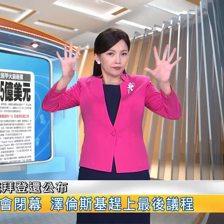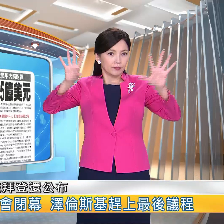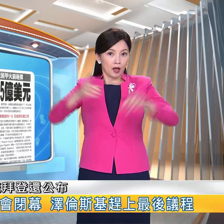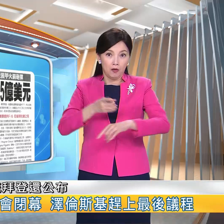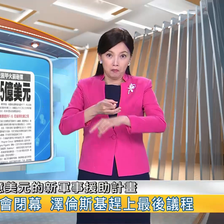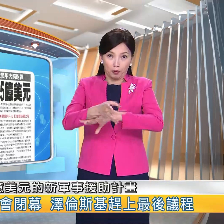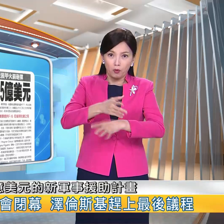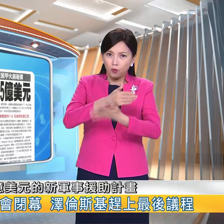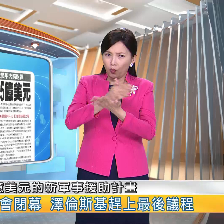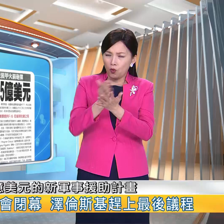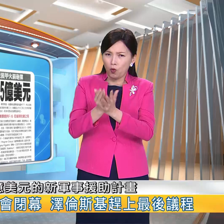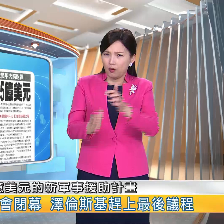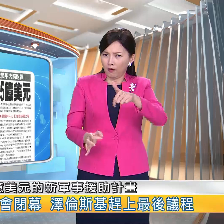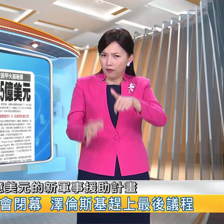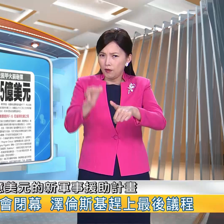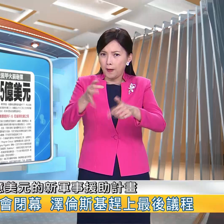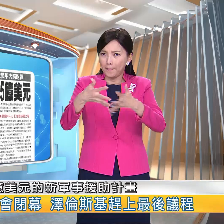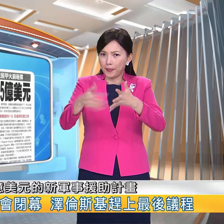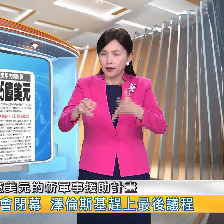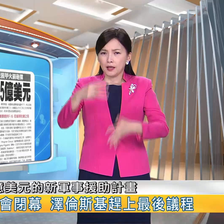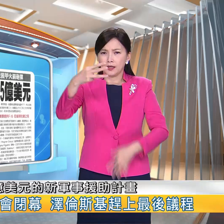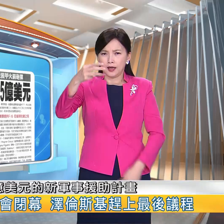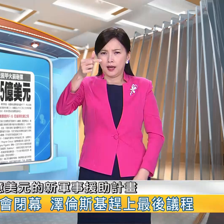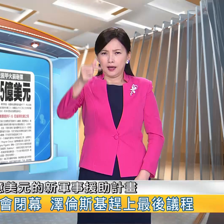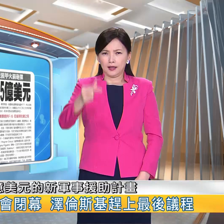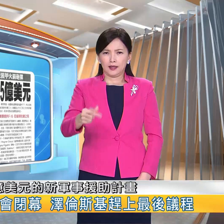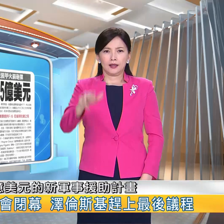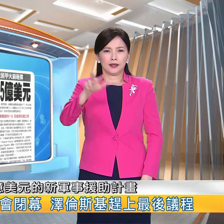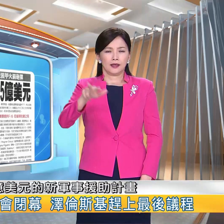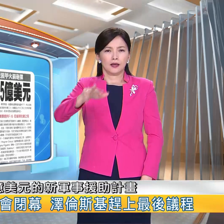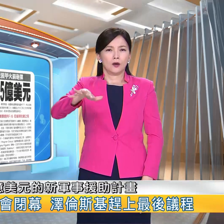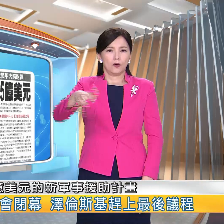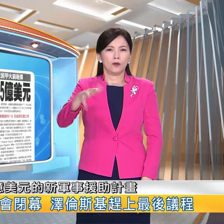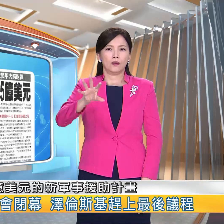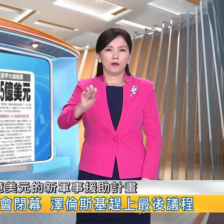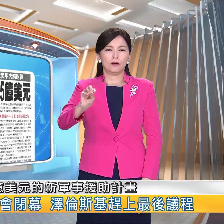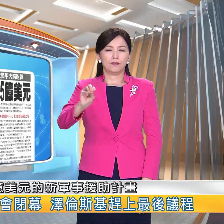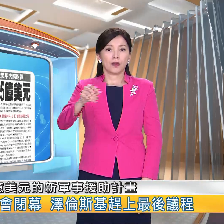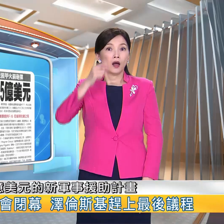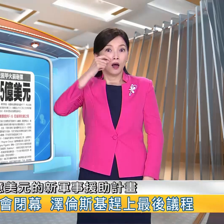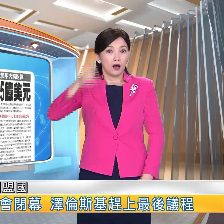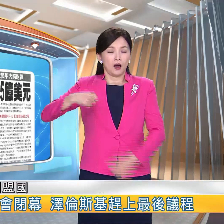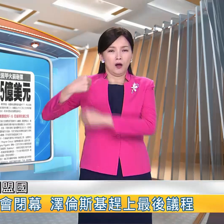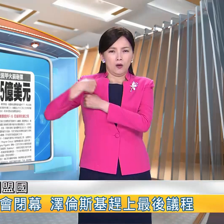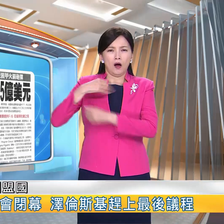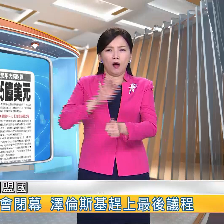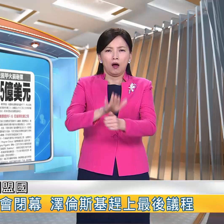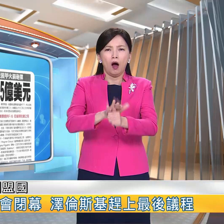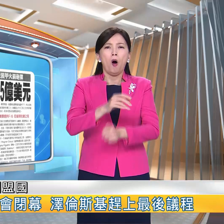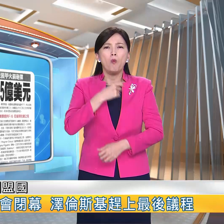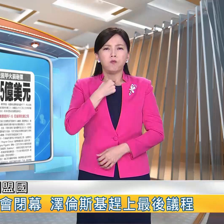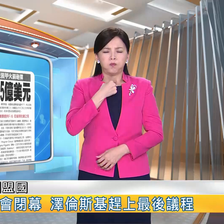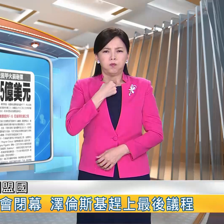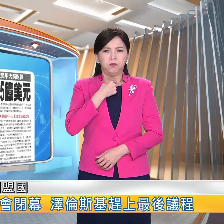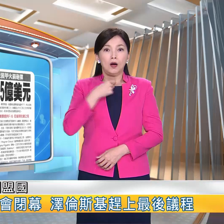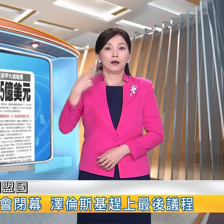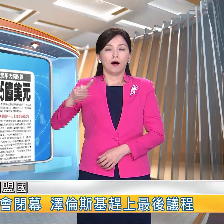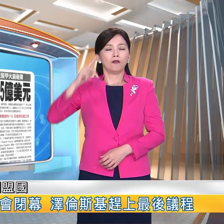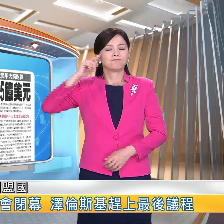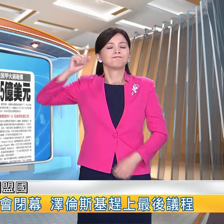项3.75亿美元的新军事援助计划，并且同意欧洲盟国向